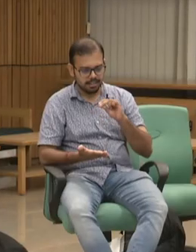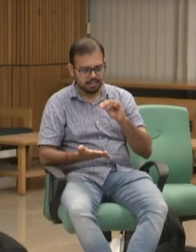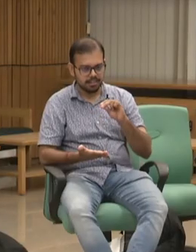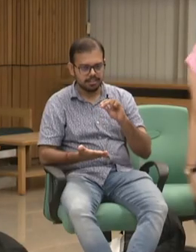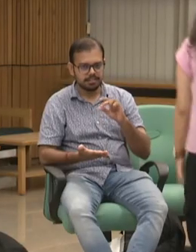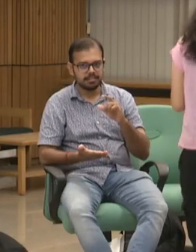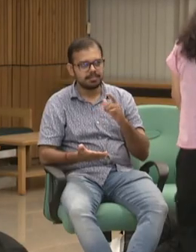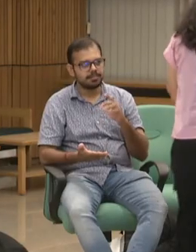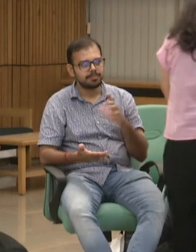यस मैम.